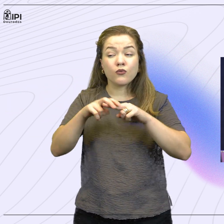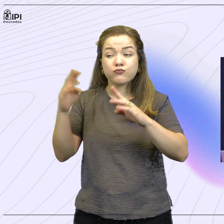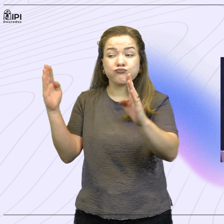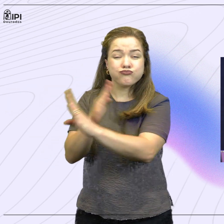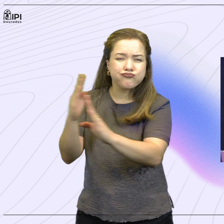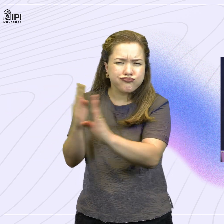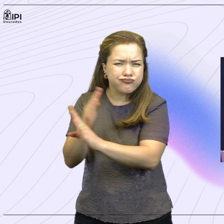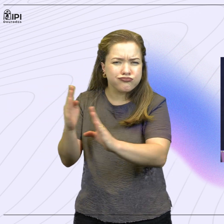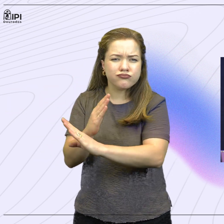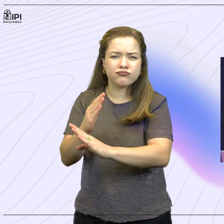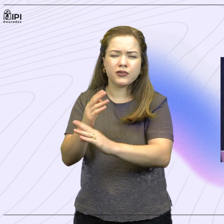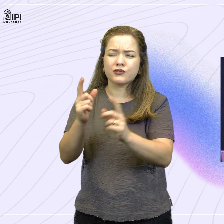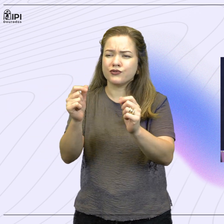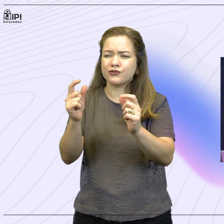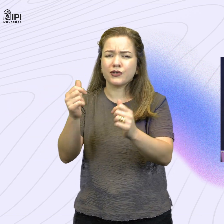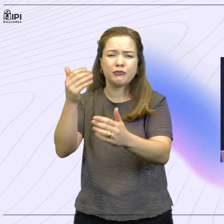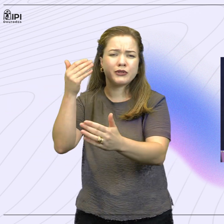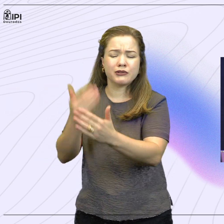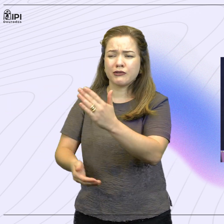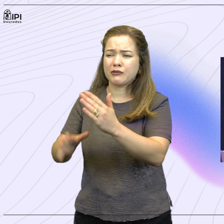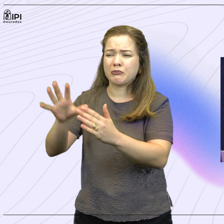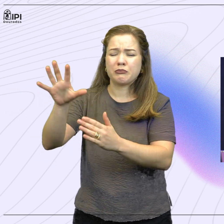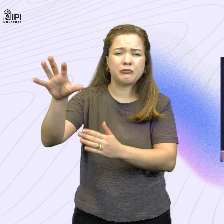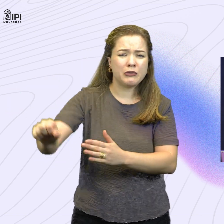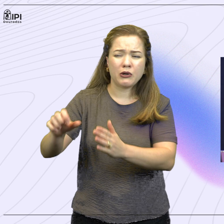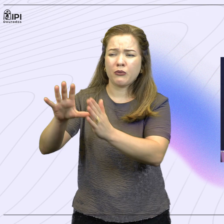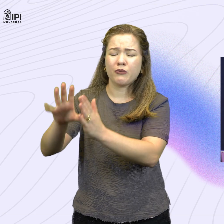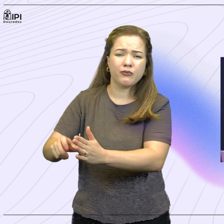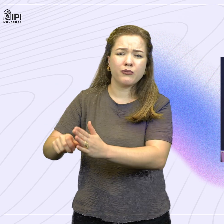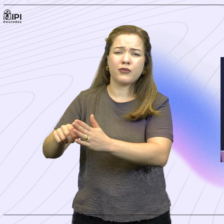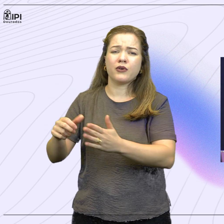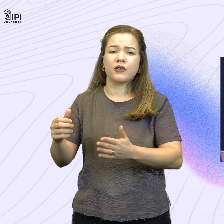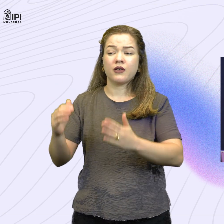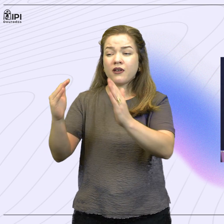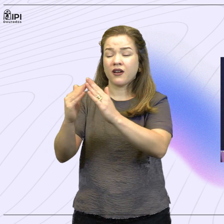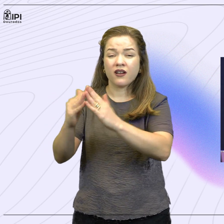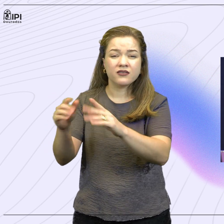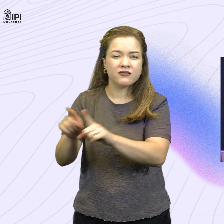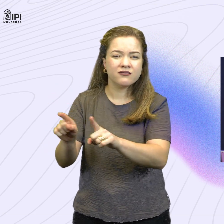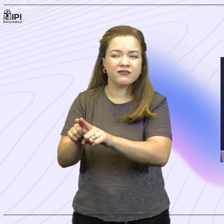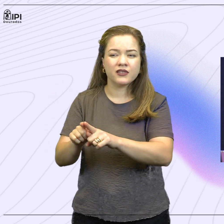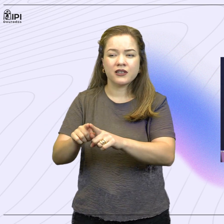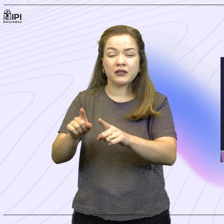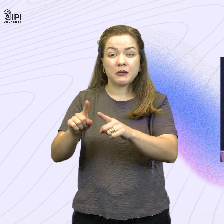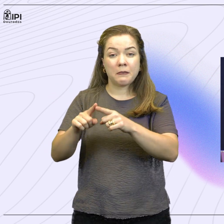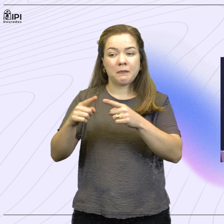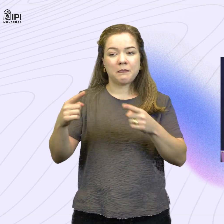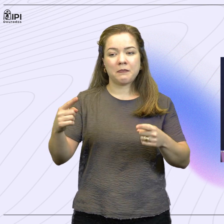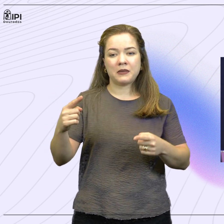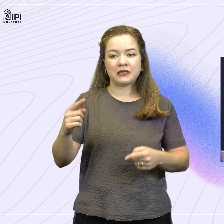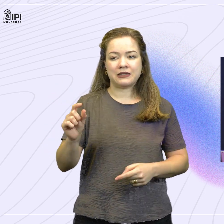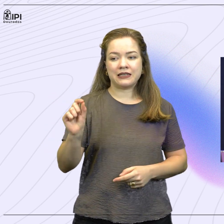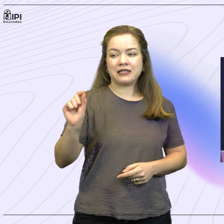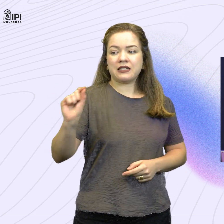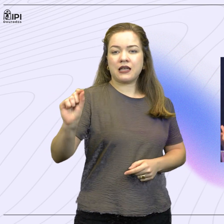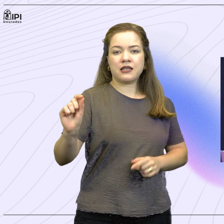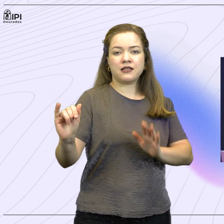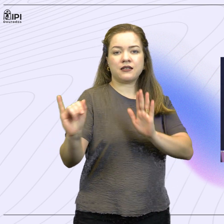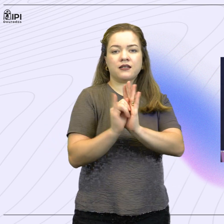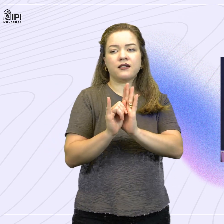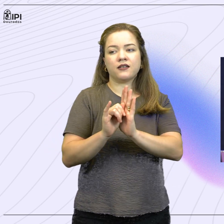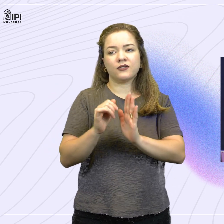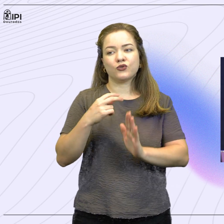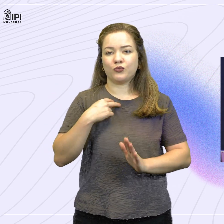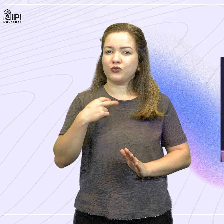principalmente. Perderam seus bens, suas casas. Não poderiam perder, então, a memória de quem eles eram. Naquele contexto